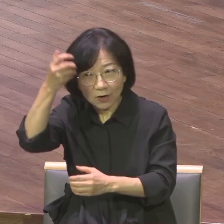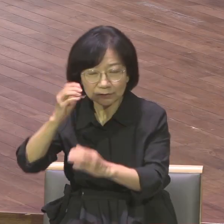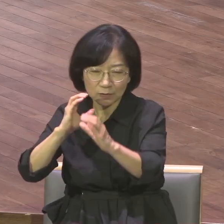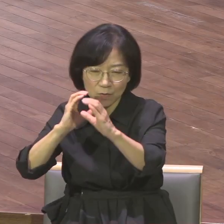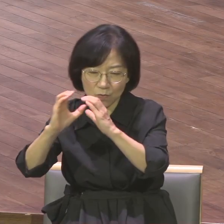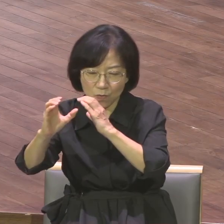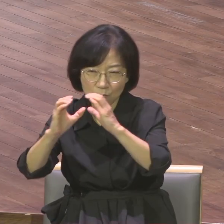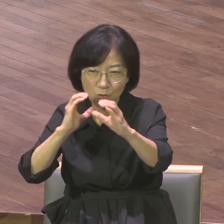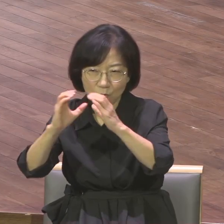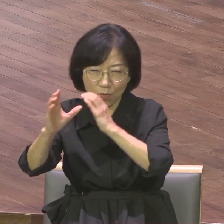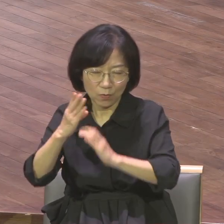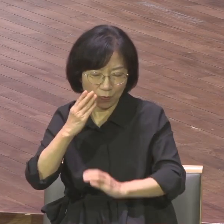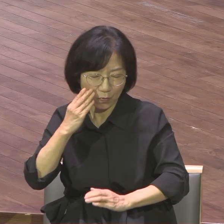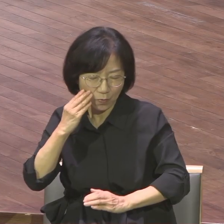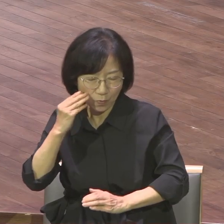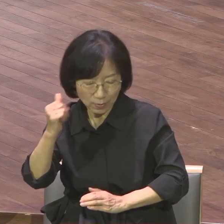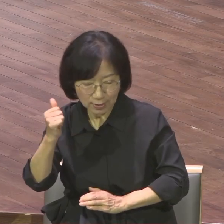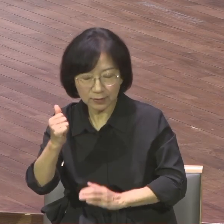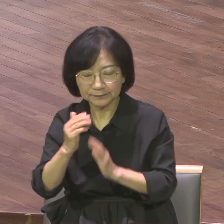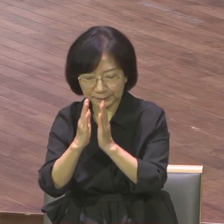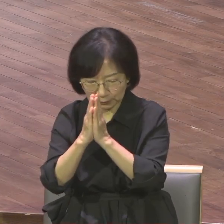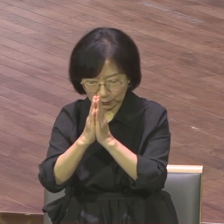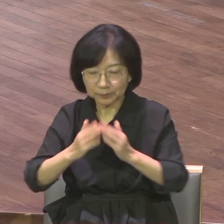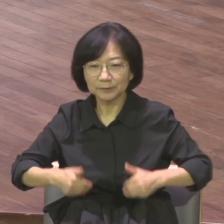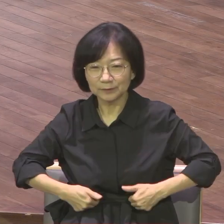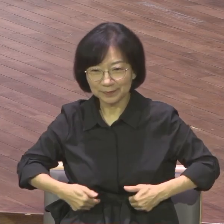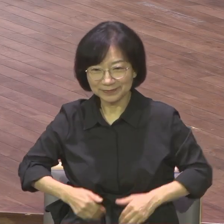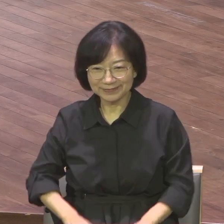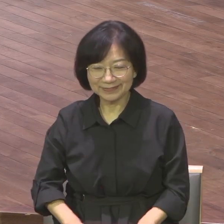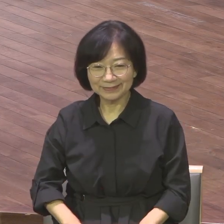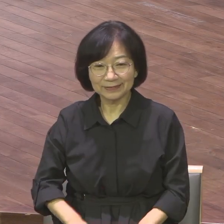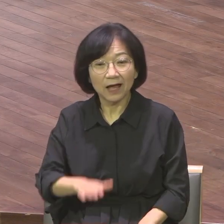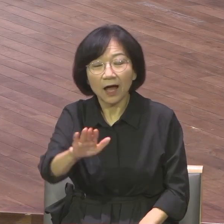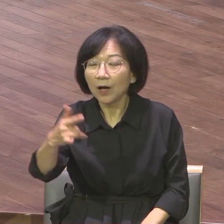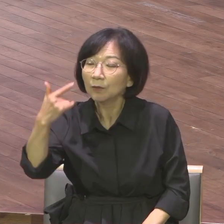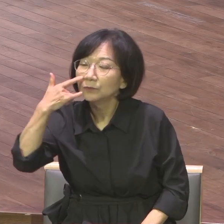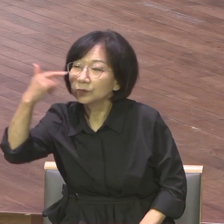소통 중요합니다. 부모와 자식 간에.